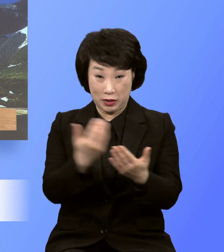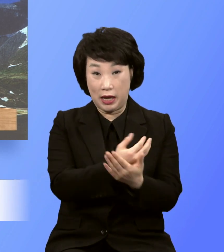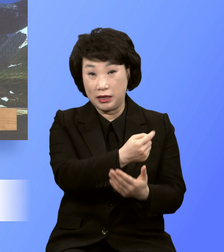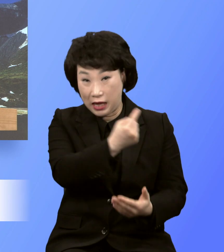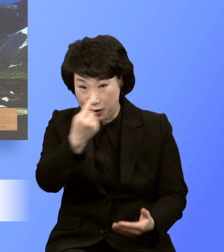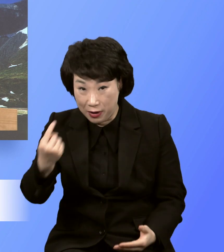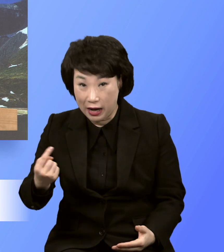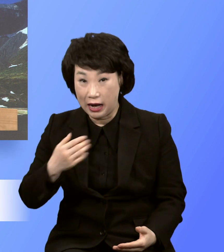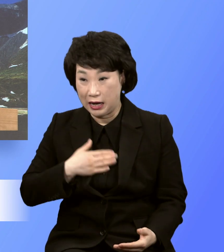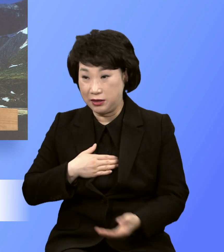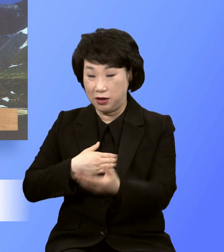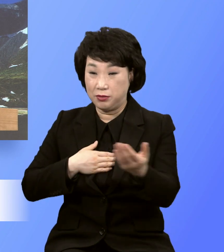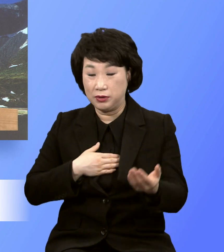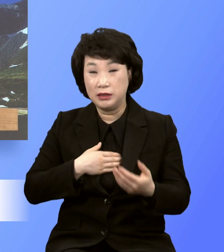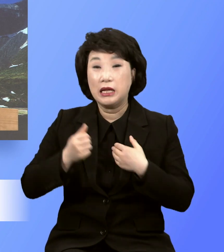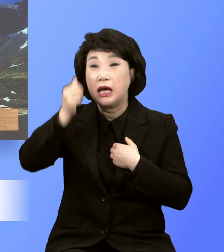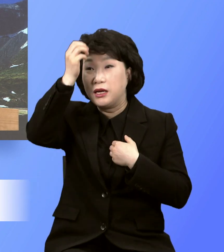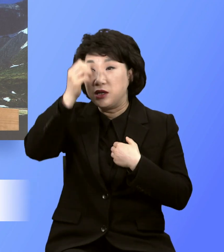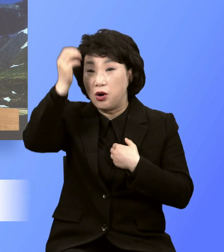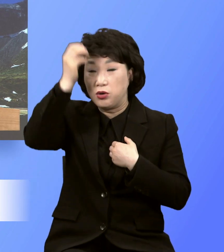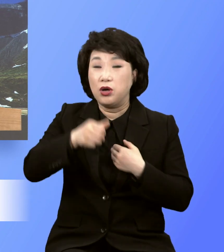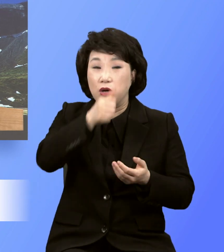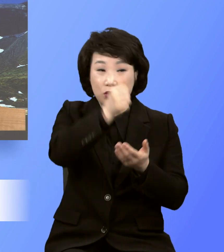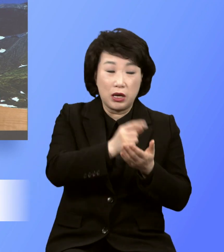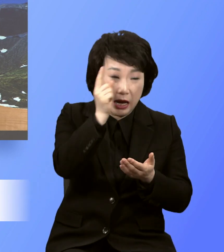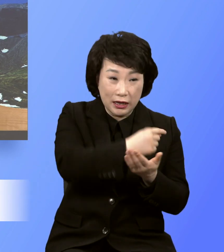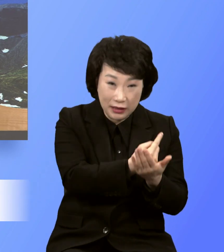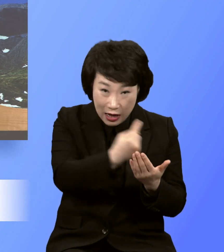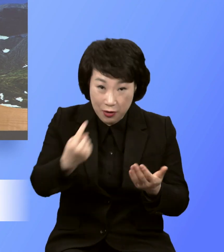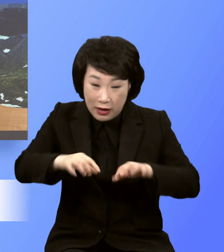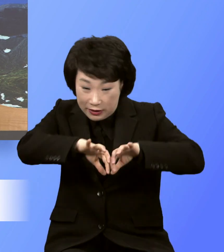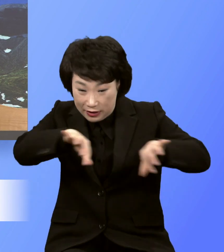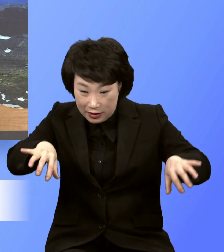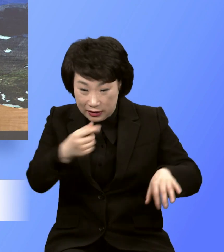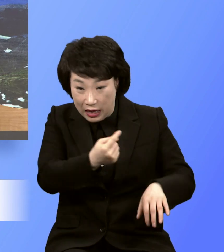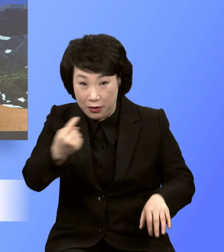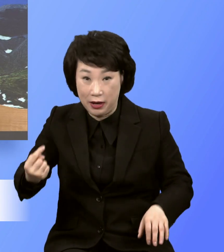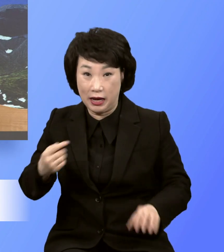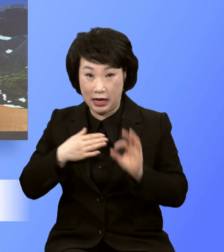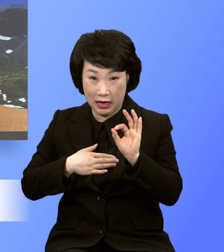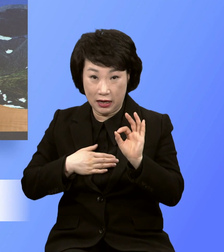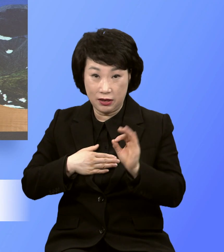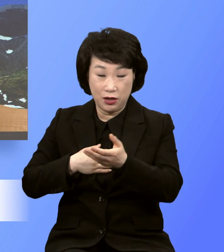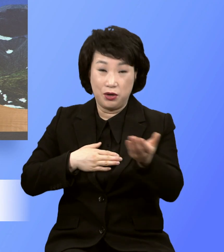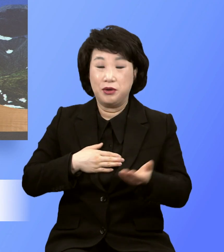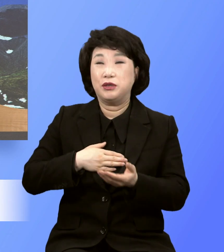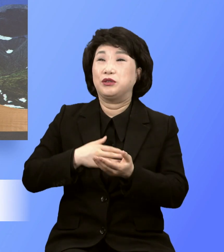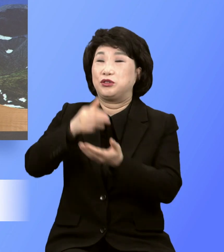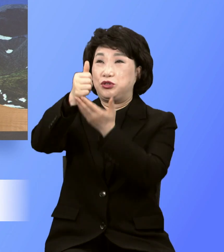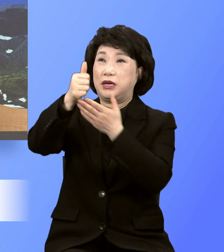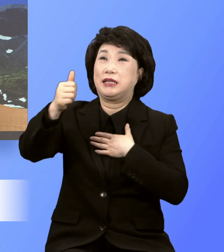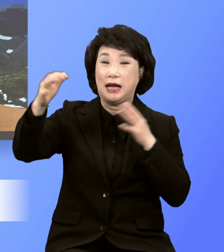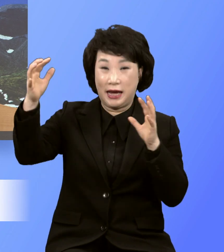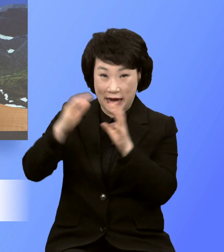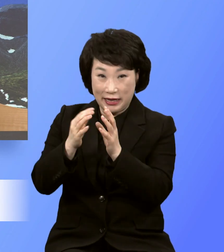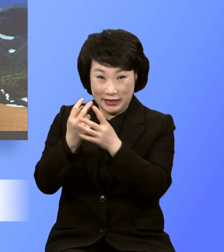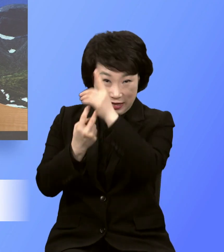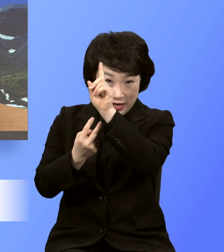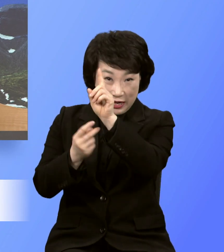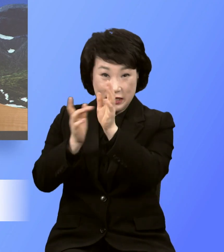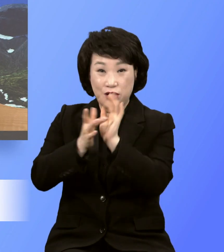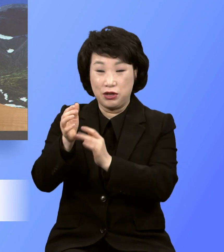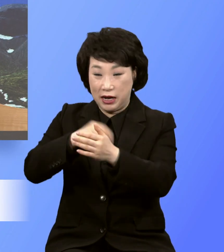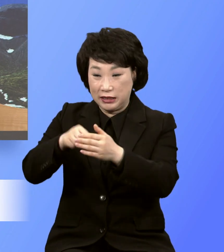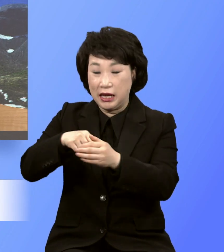돌이켜 당신의 영혼을 죄악에서 완전히 분리시켜 주님과 하나 되어 예수